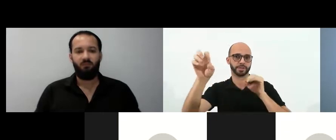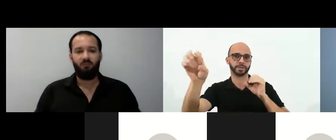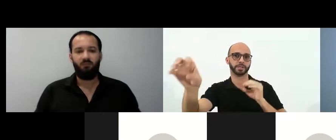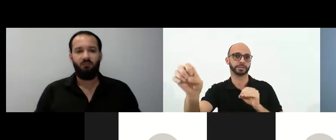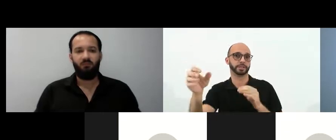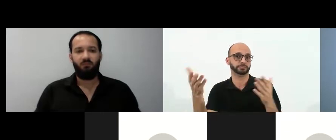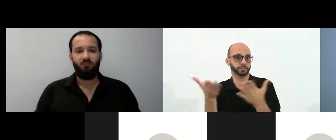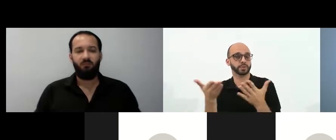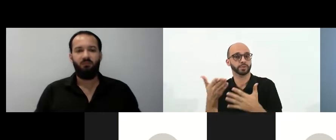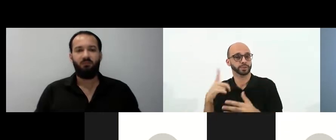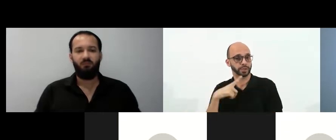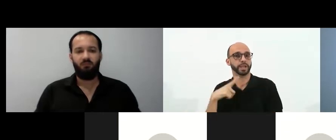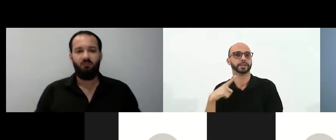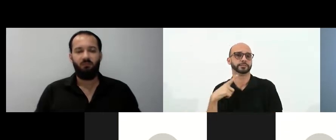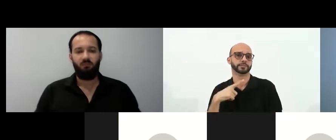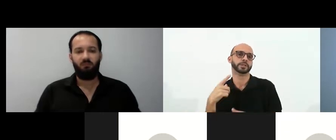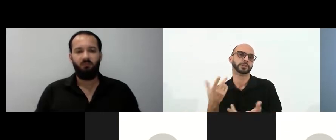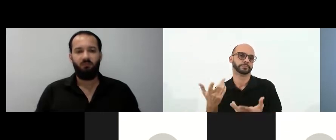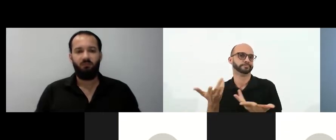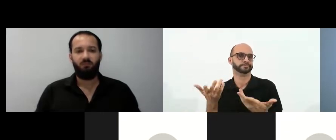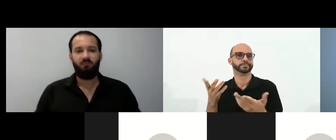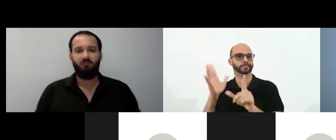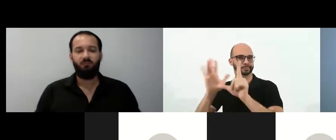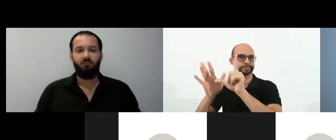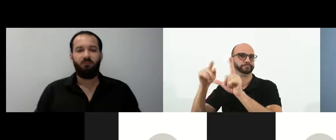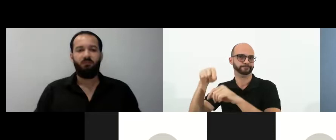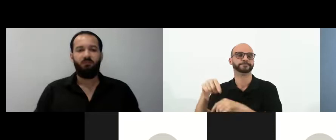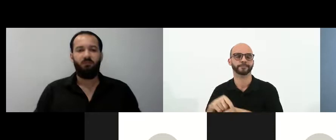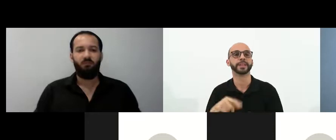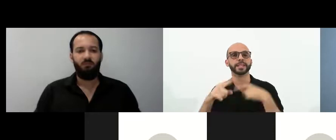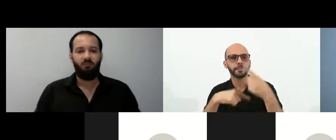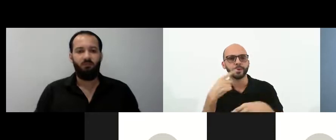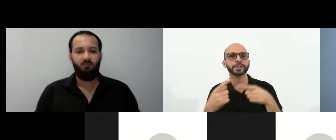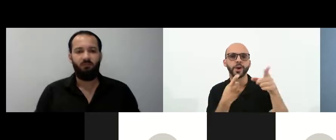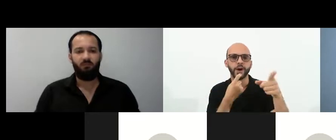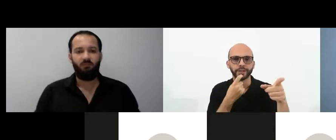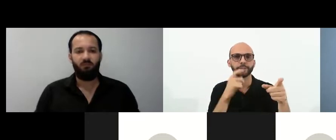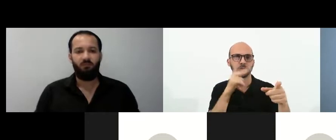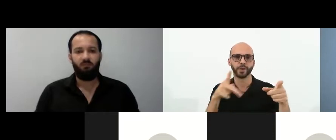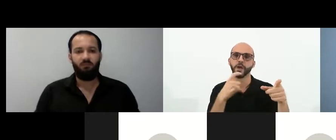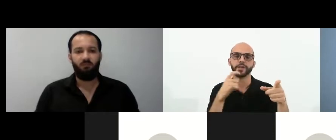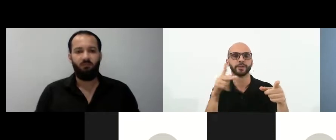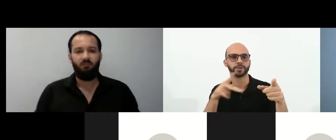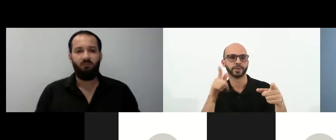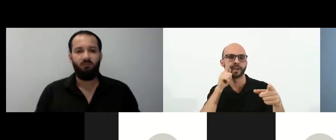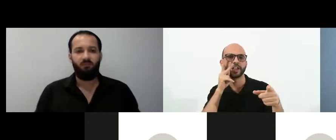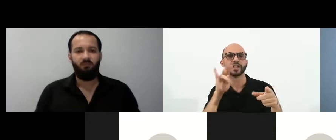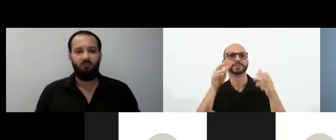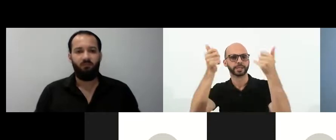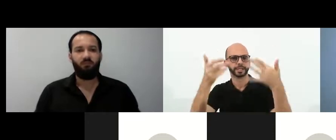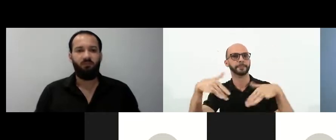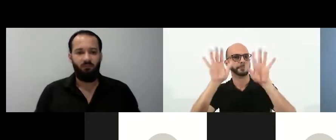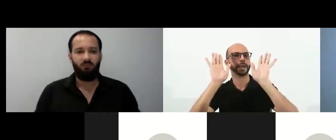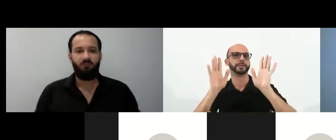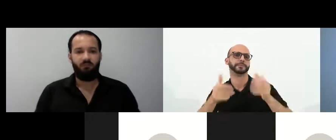temos, né, na modalidade à distância, essas graduações. O Letras Libras hoje nós temos. E depois o professor